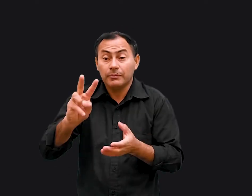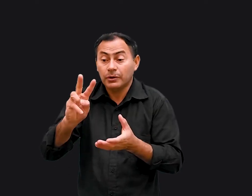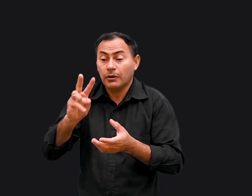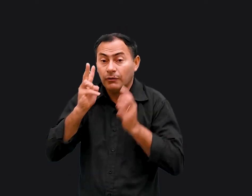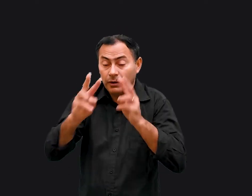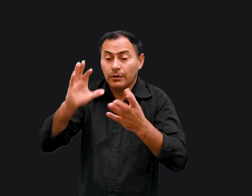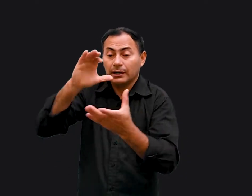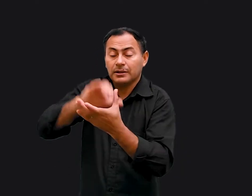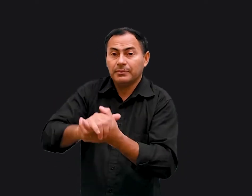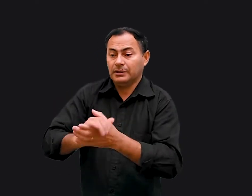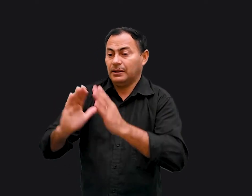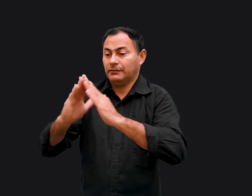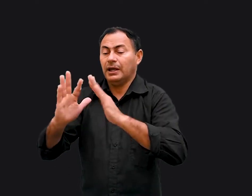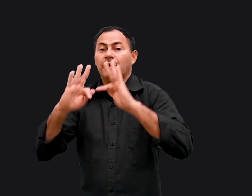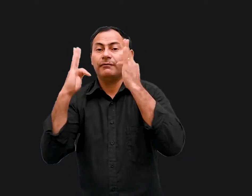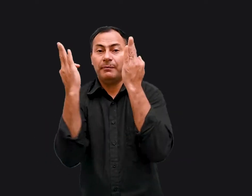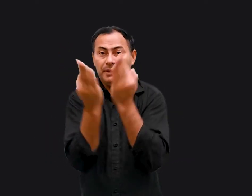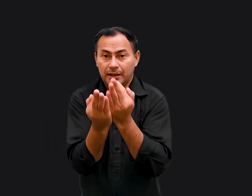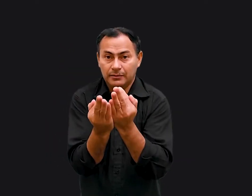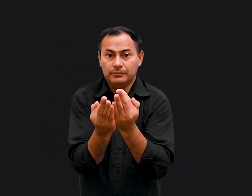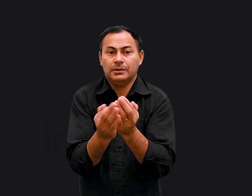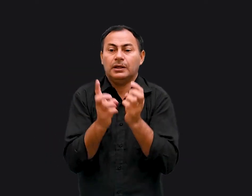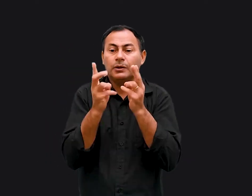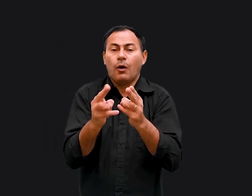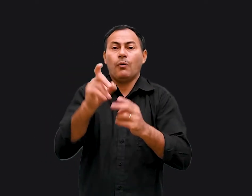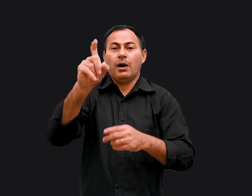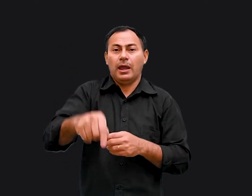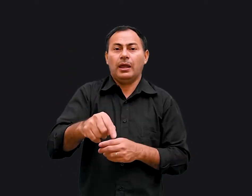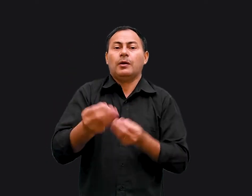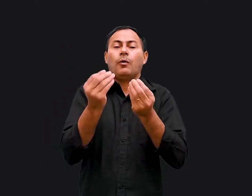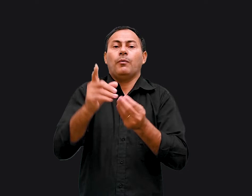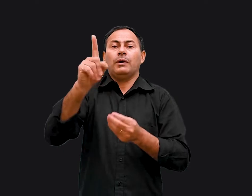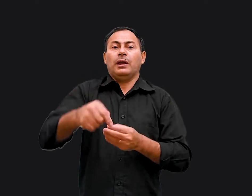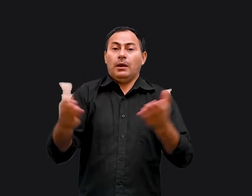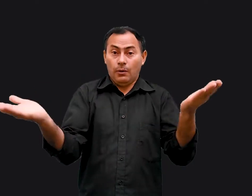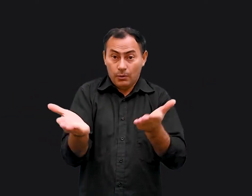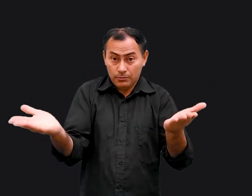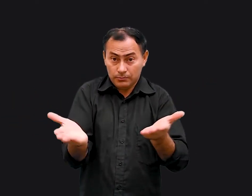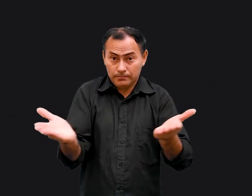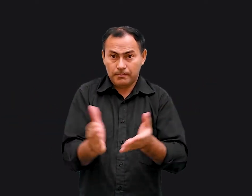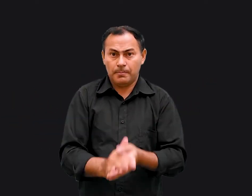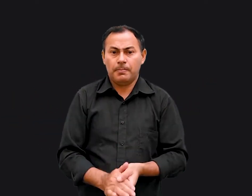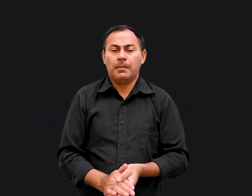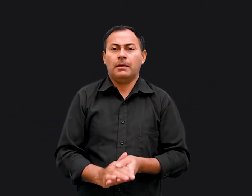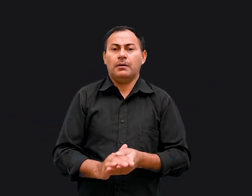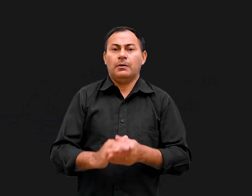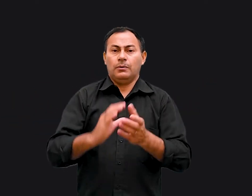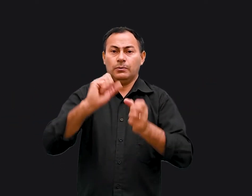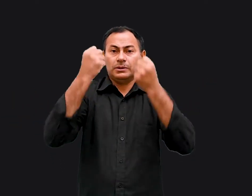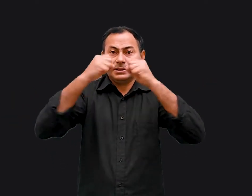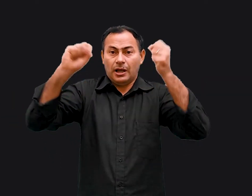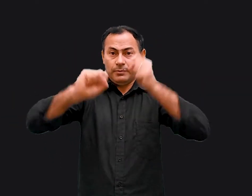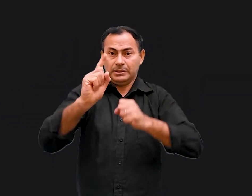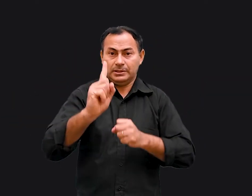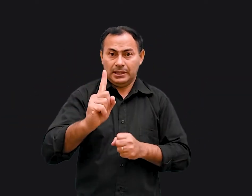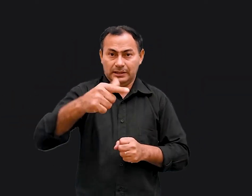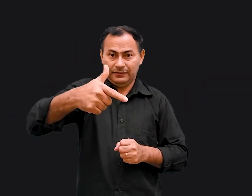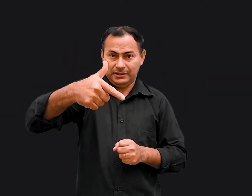o lar e a família como eles eram e como eles são hoje. O Salmo 127 diz, se o Senhor